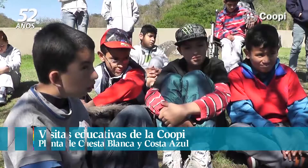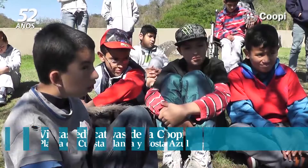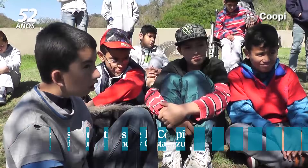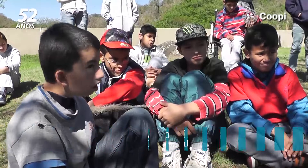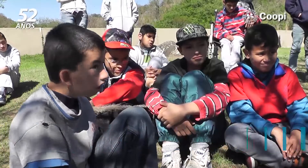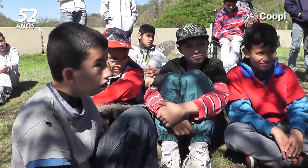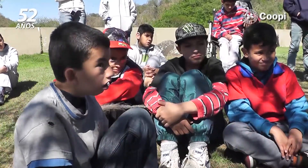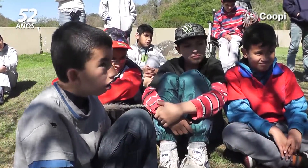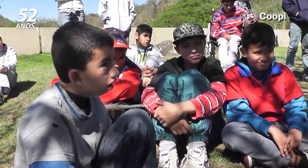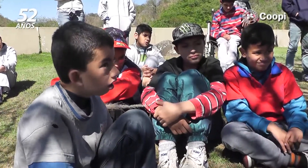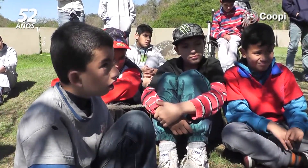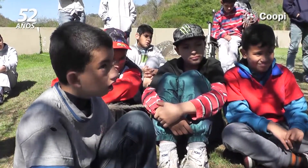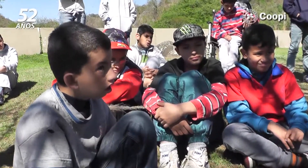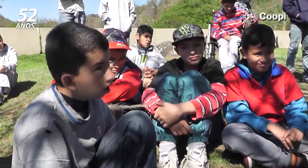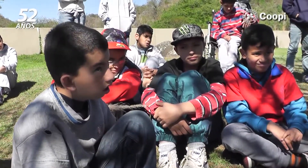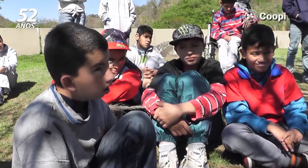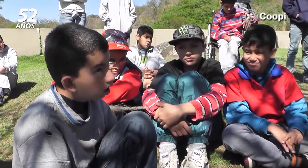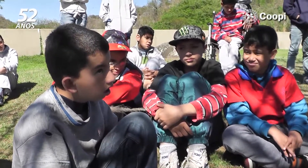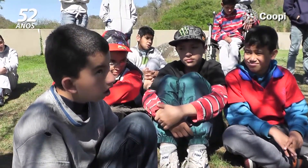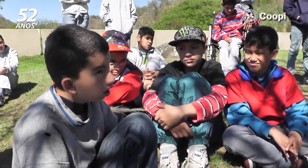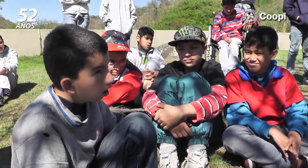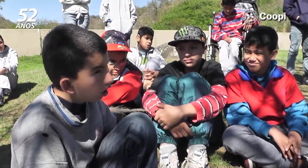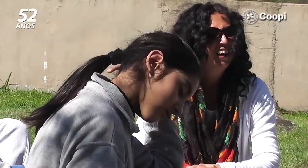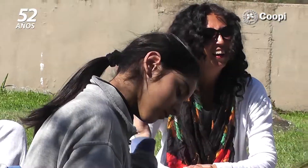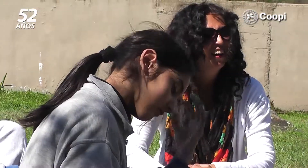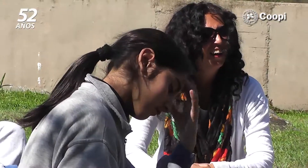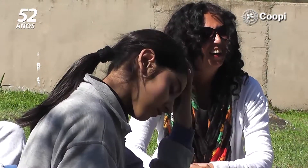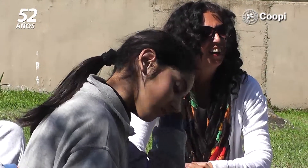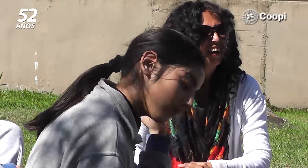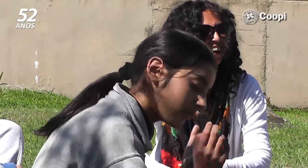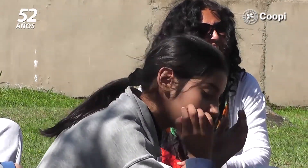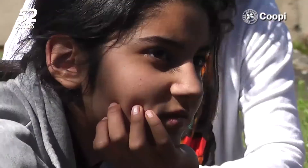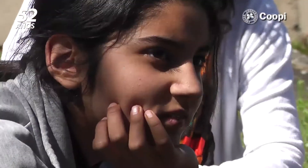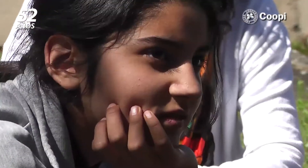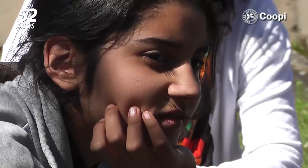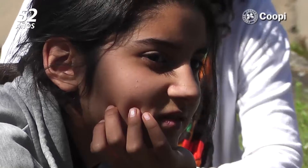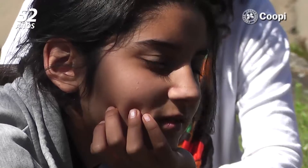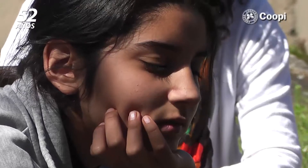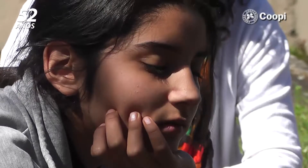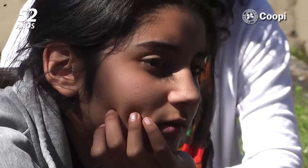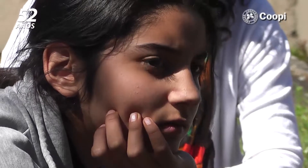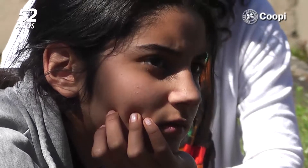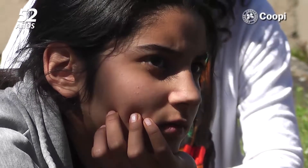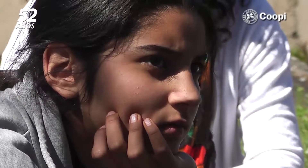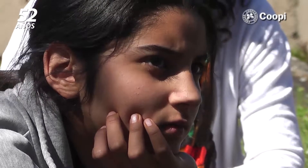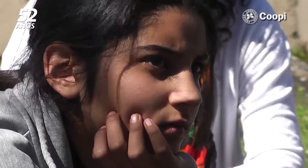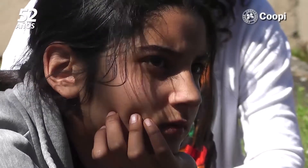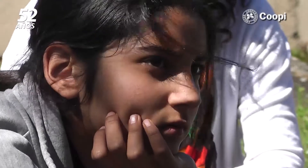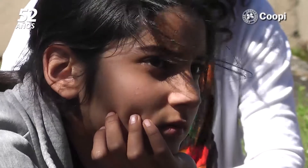Entonces, apenas tenga una creciente, me va a venir mucha, se va a lavar mucho el suelo, voy a tener mucha mugre